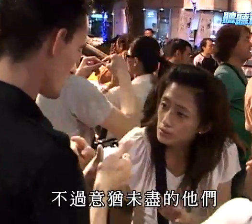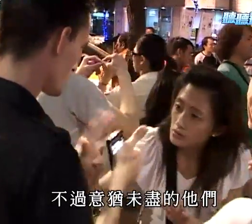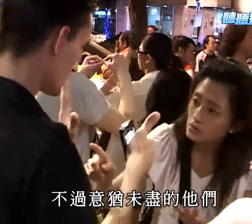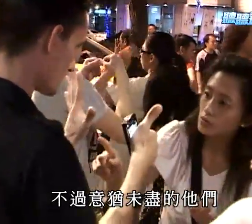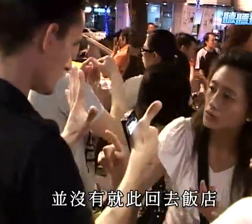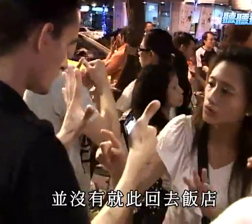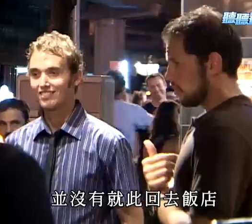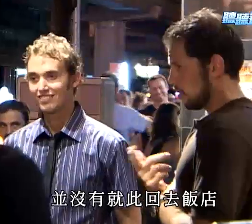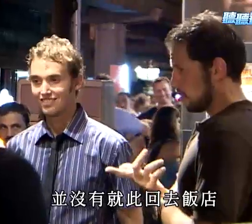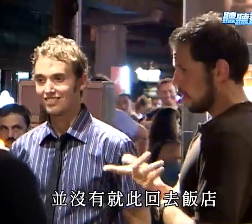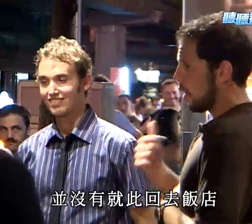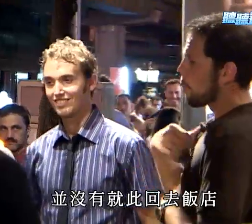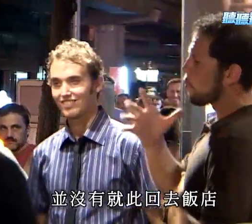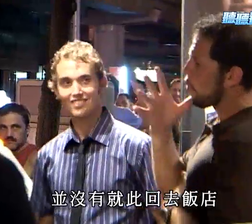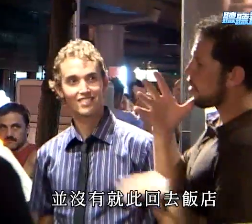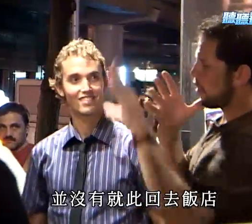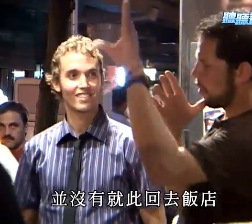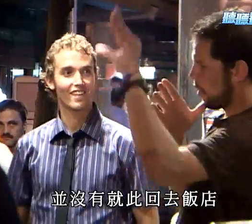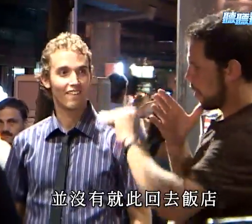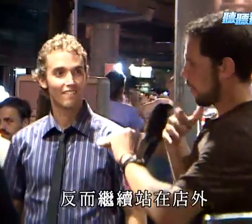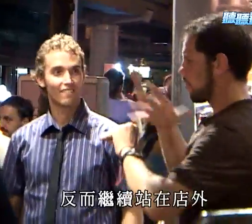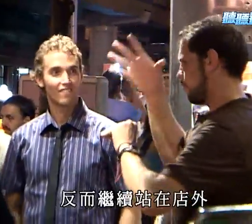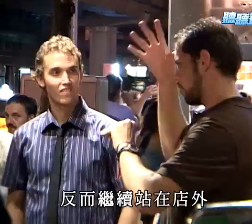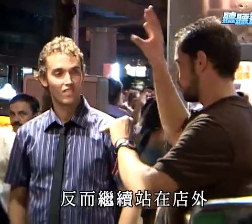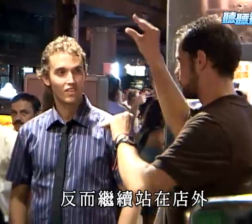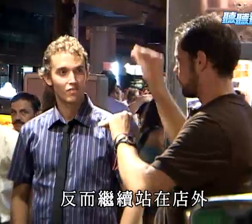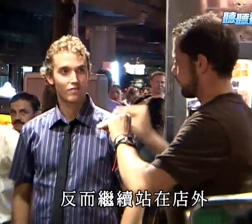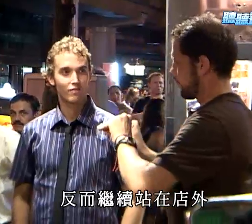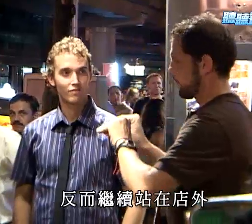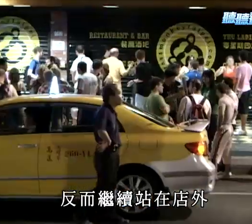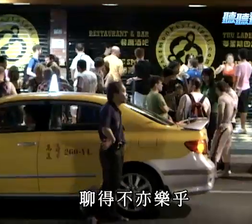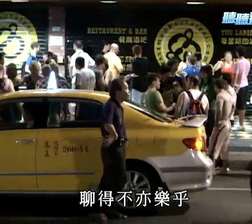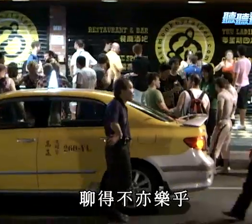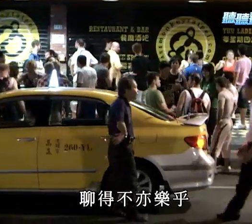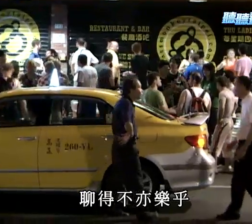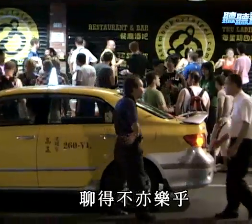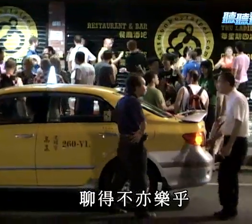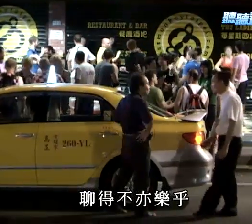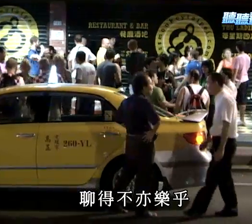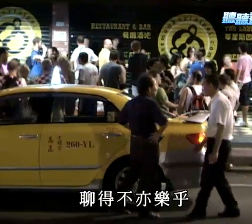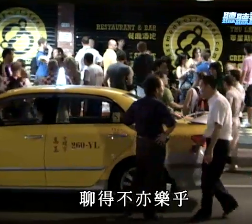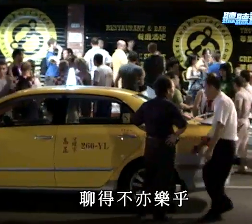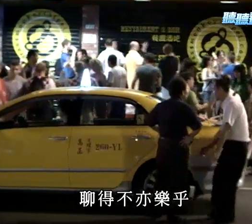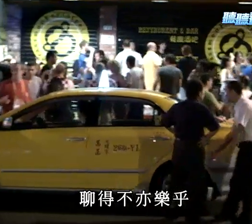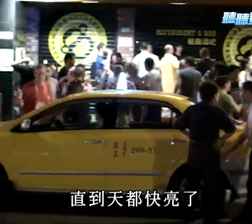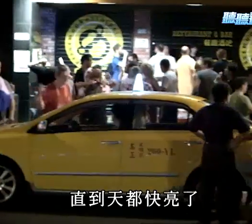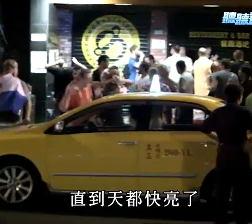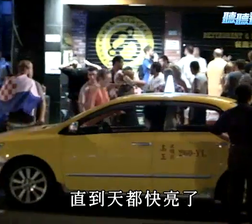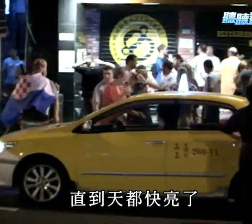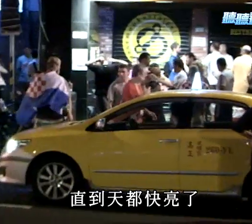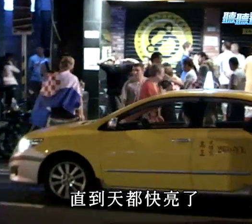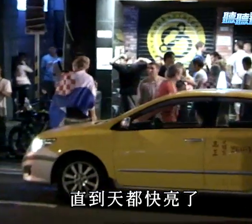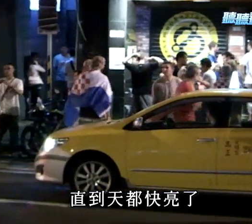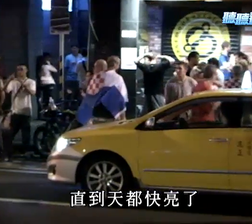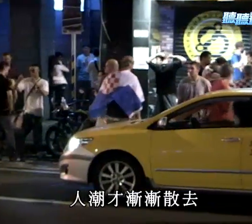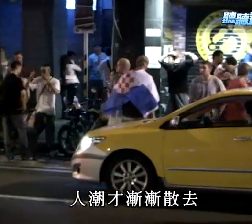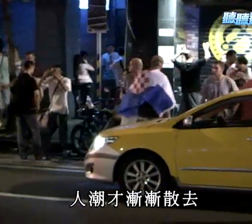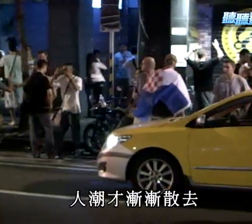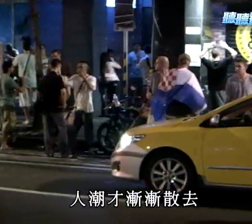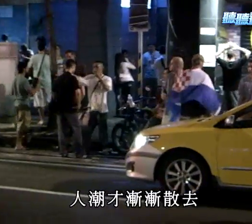们并没有就此回去饭店，反而继续站在店外聊得不亦乐乎，直到天都快亮了，人潮才渐